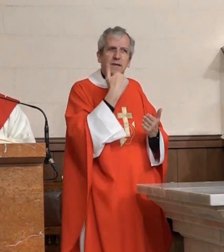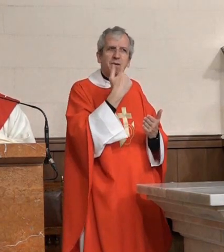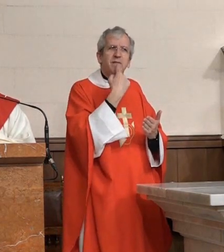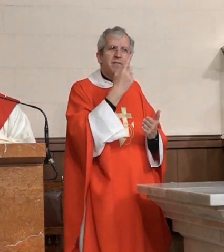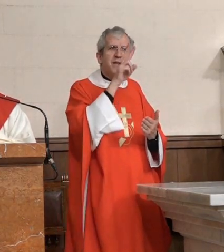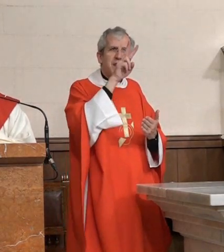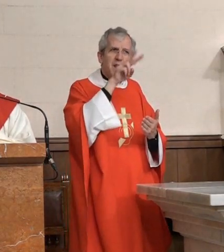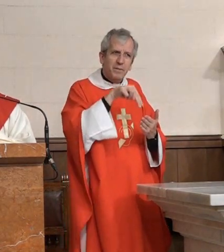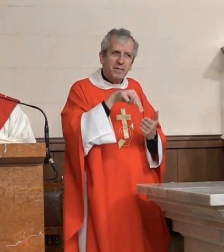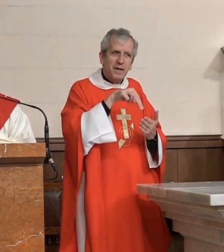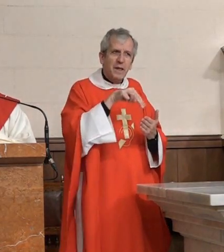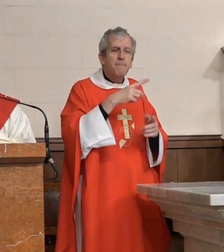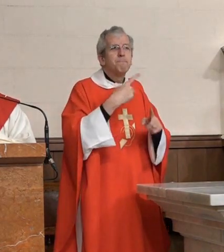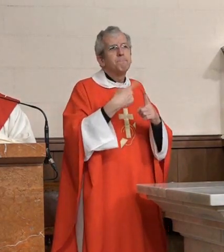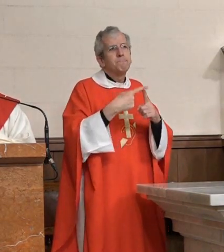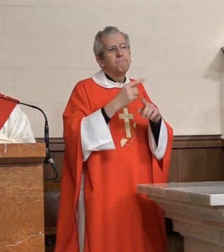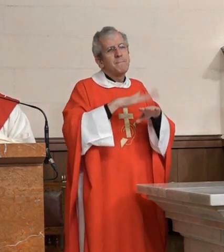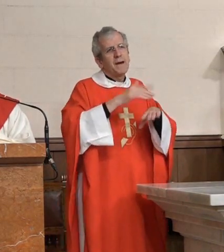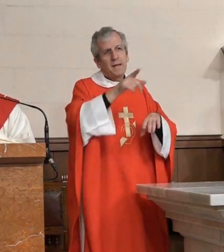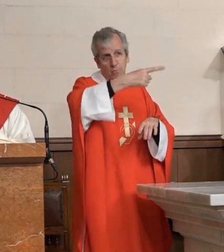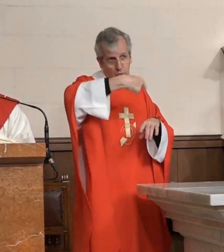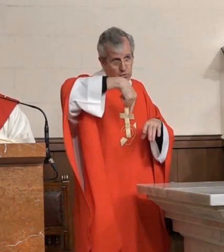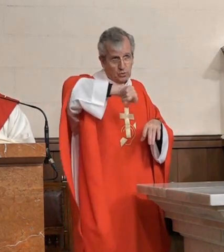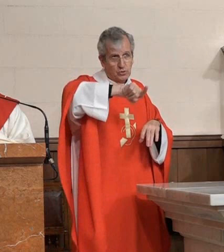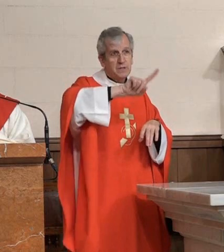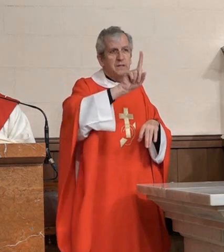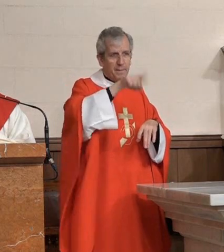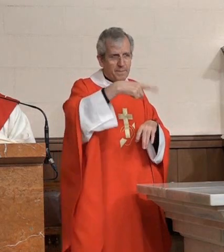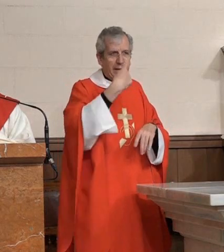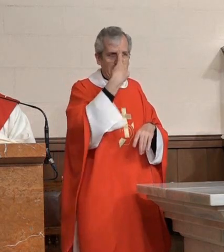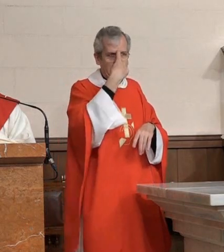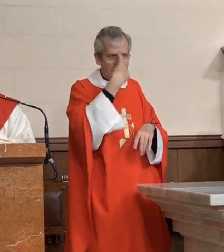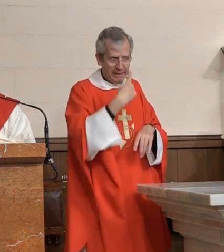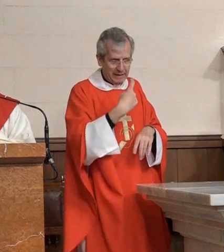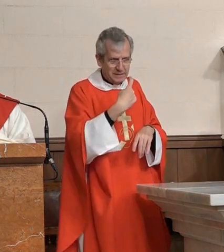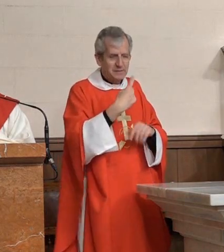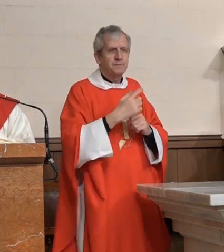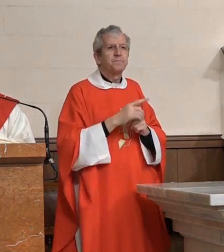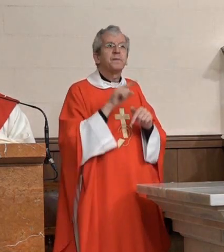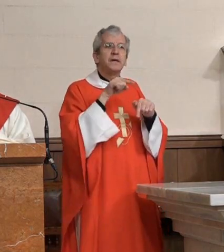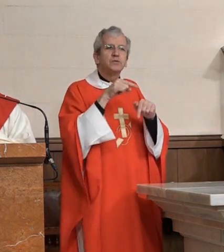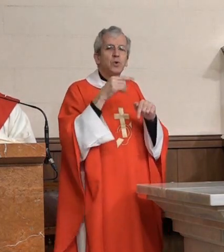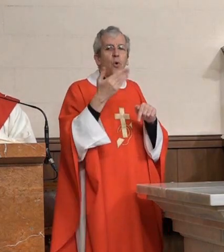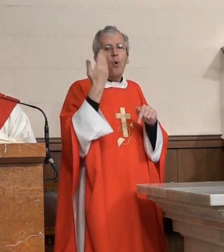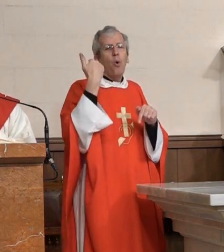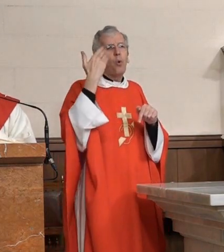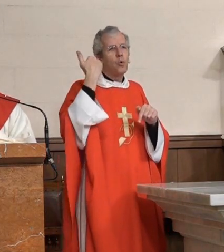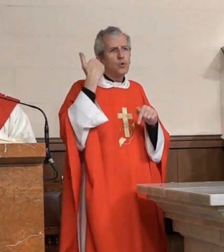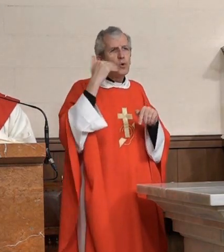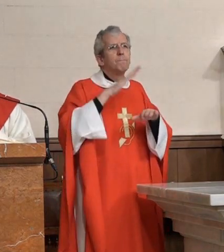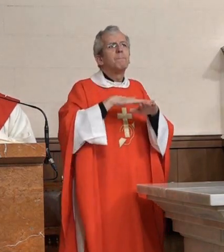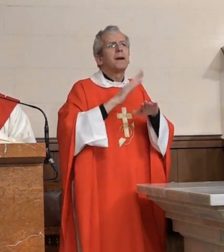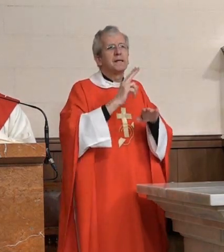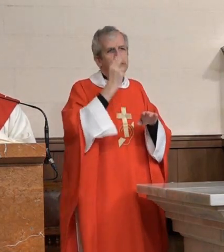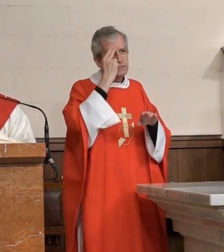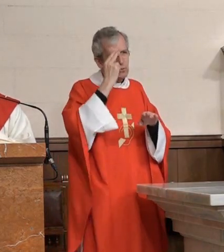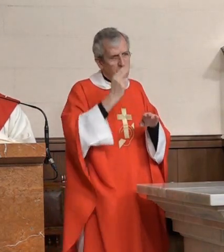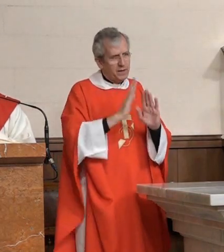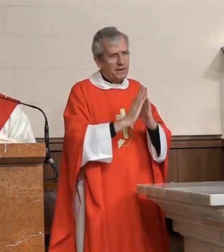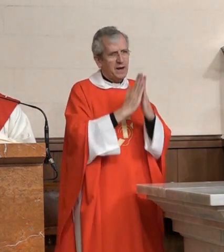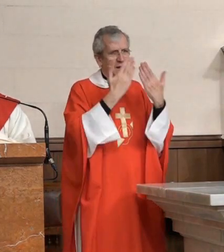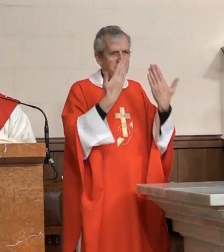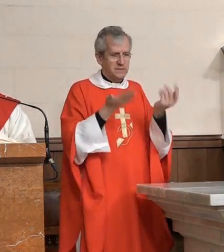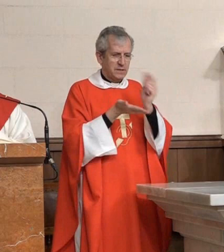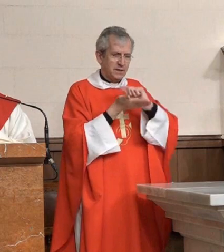la verdad, para que también vosotros creáis. Esto ocurrió para que se cumpliera la